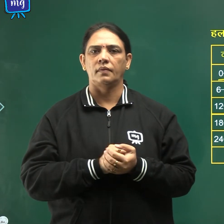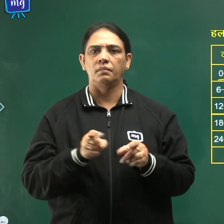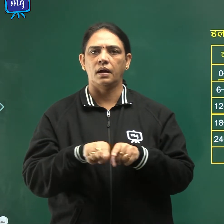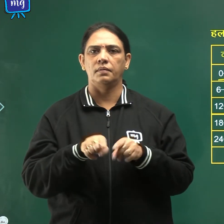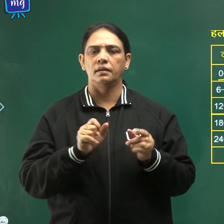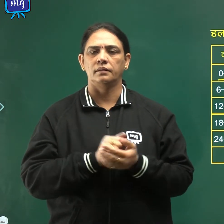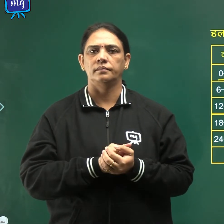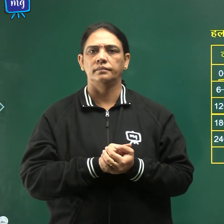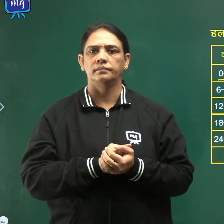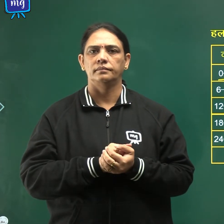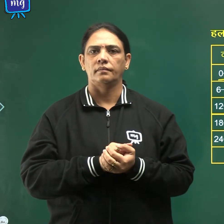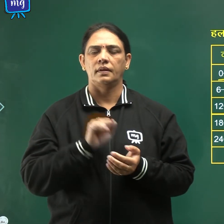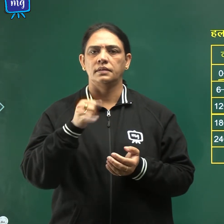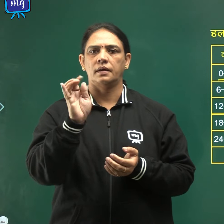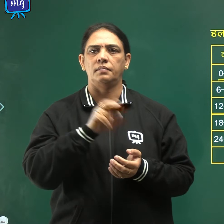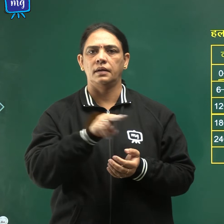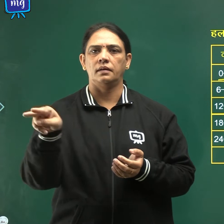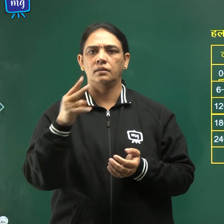बराबर 6 बटे 2